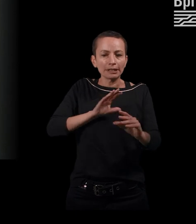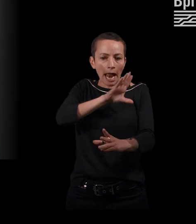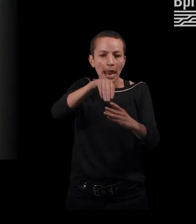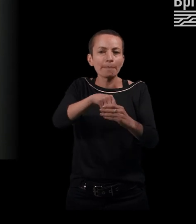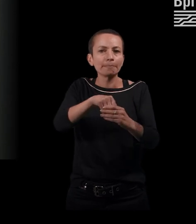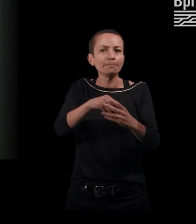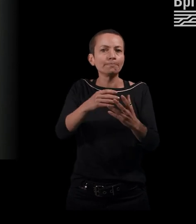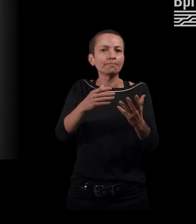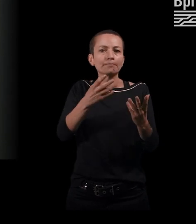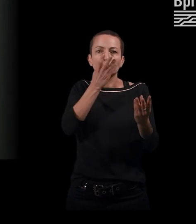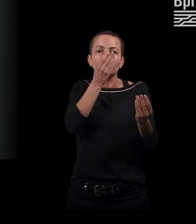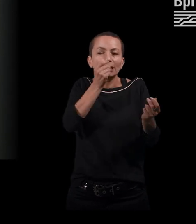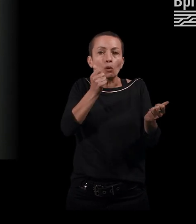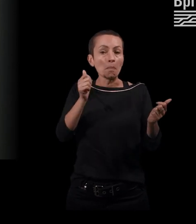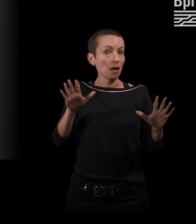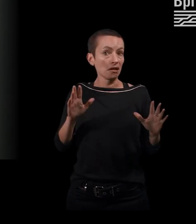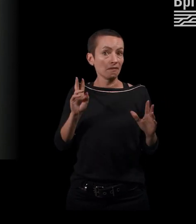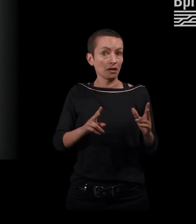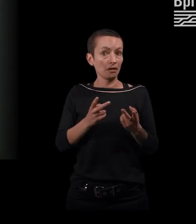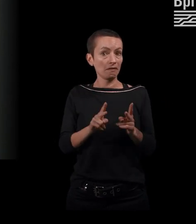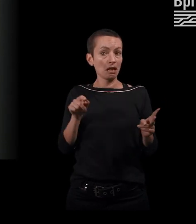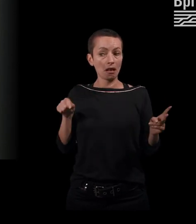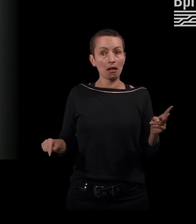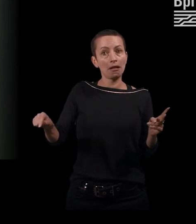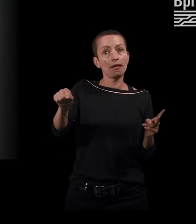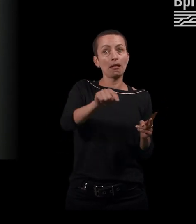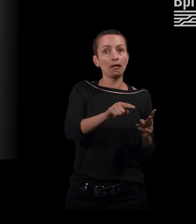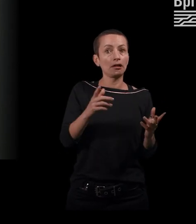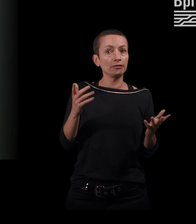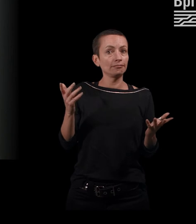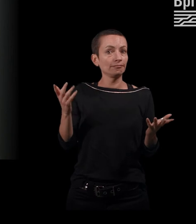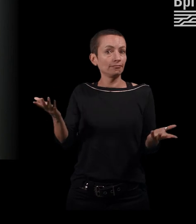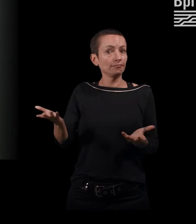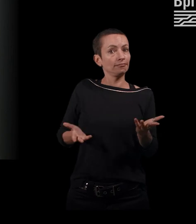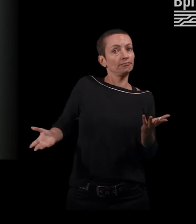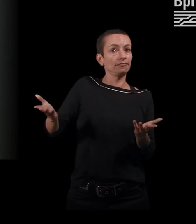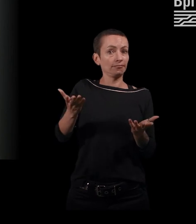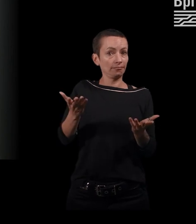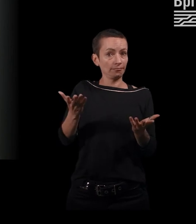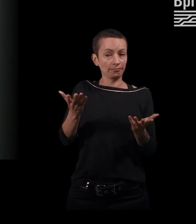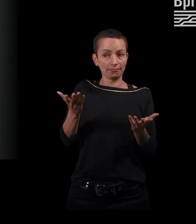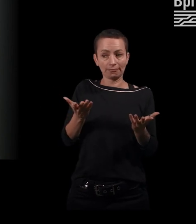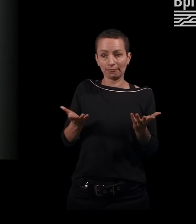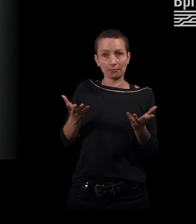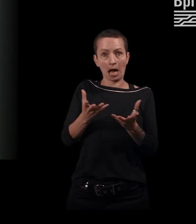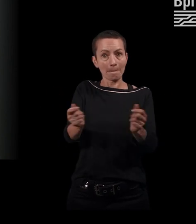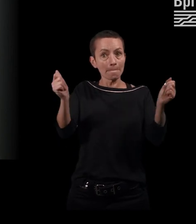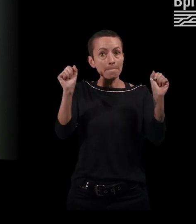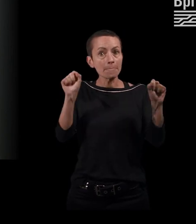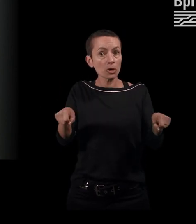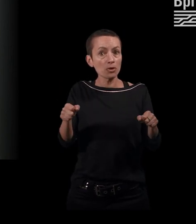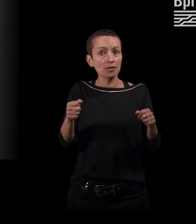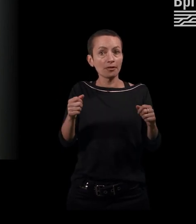Mais les villes ne sont pas aussi Ce sont des êtres aussi qui peuvent disparaître, qui peuvent